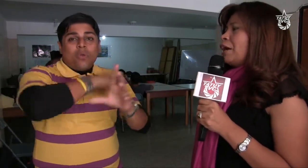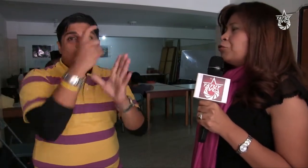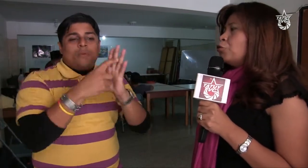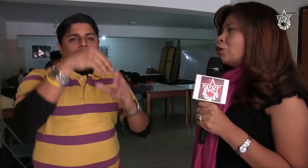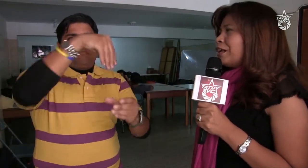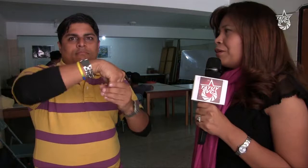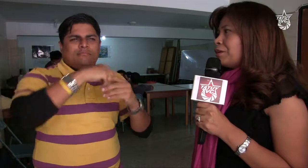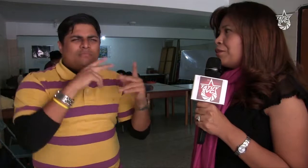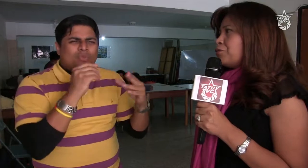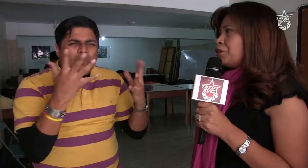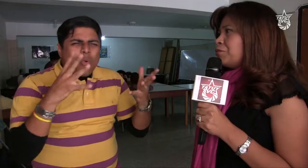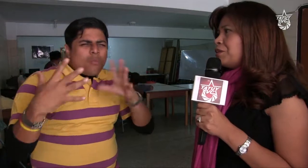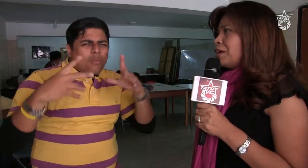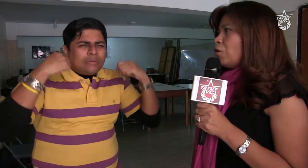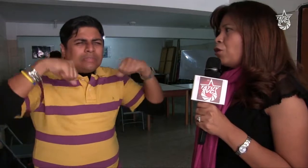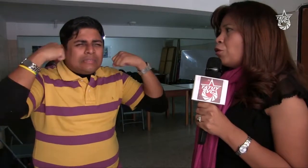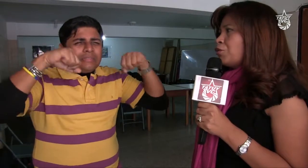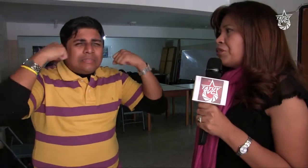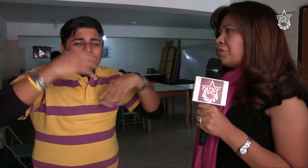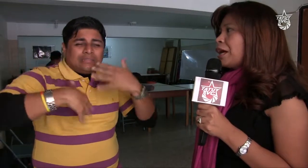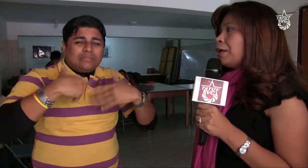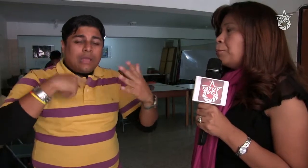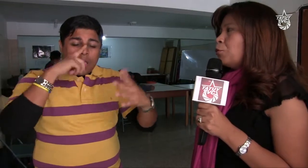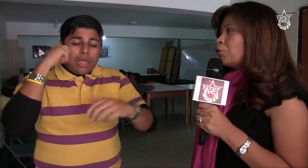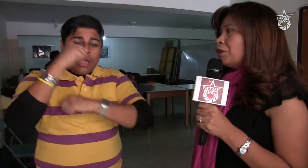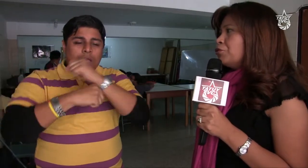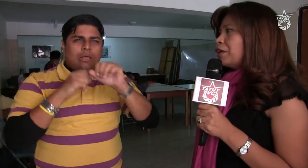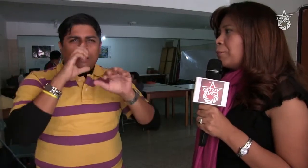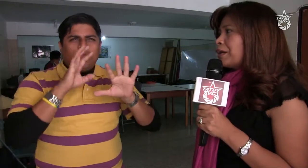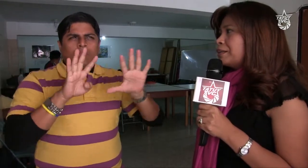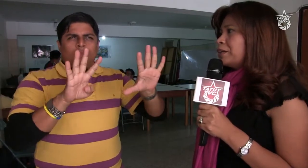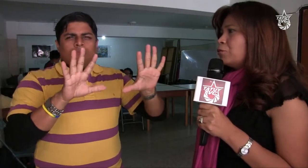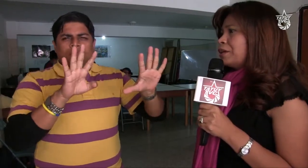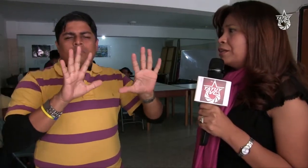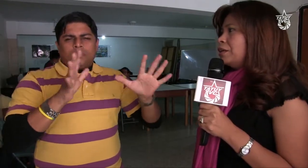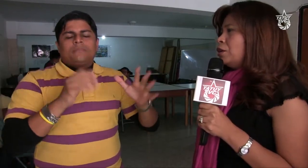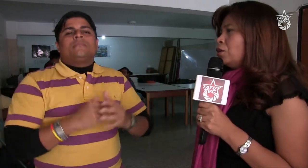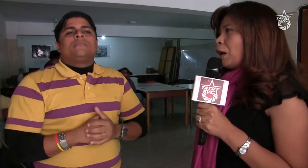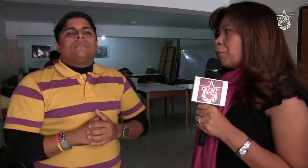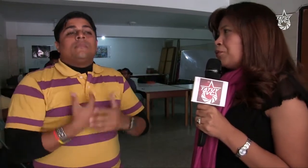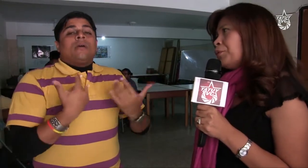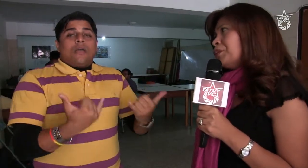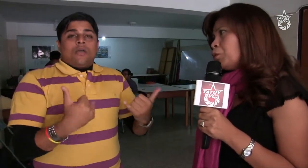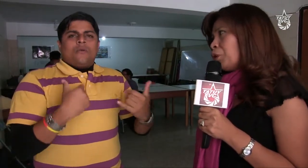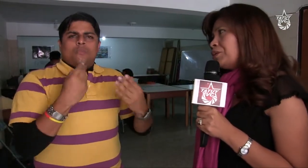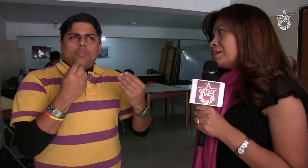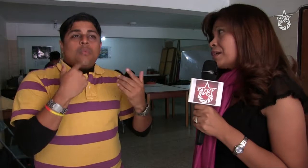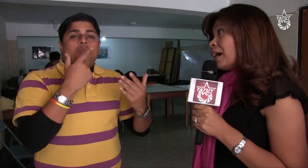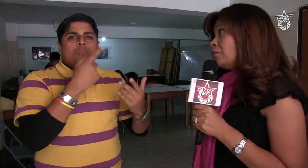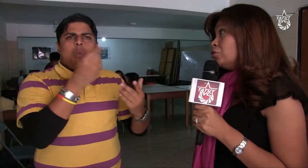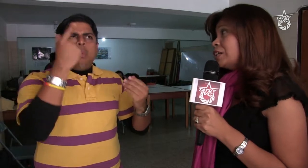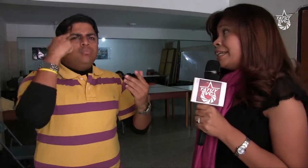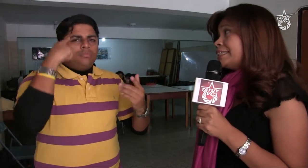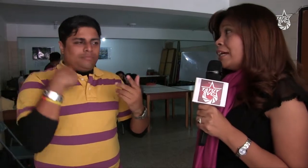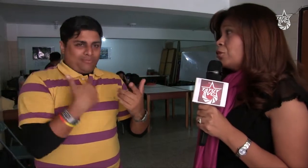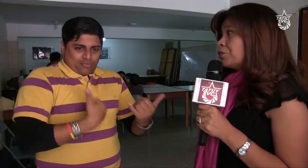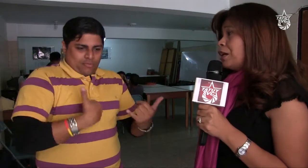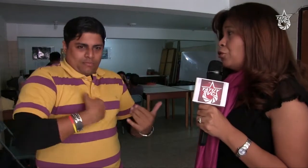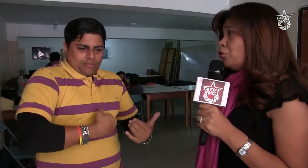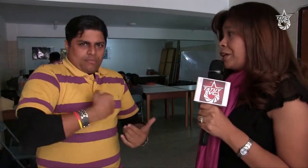a todo lo que era ver ediciones de video, de cómo se hacía y por medio de la práctica durante aproximadamente 9, 10 años he estado trabajando con lo